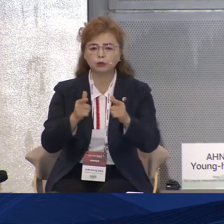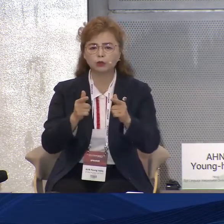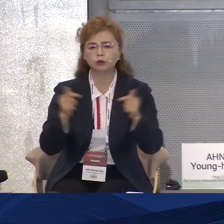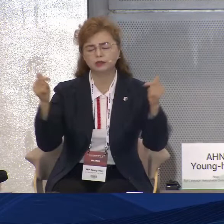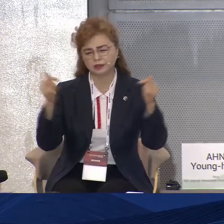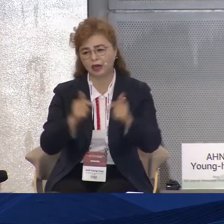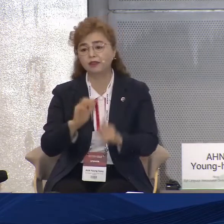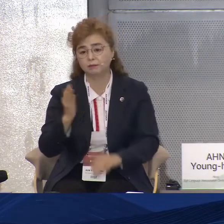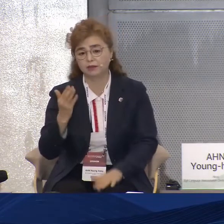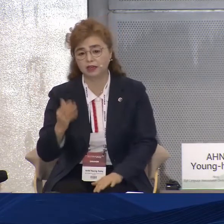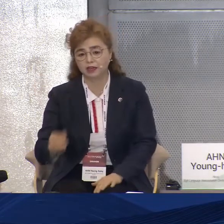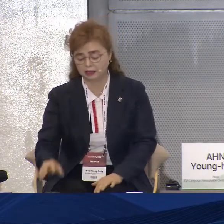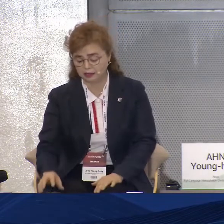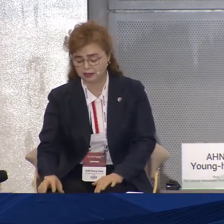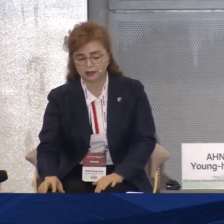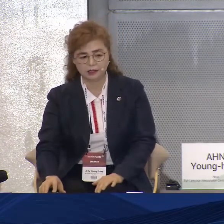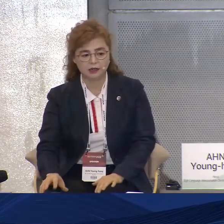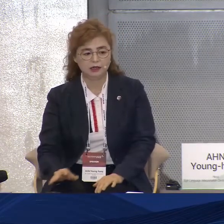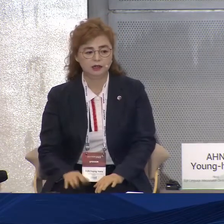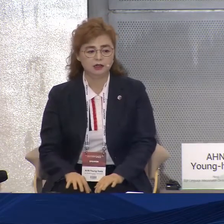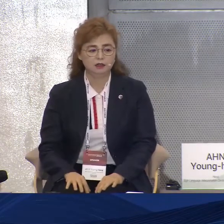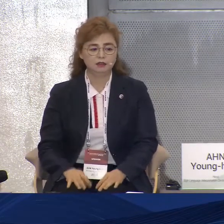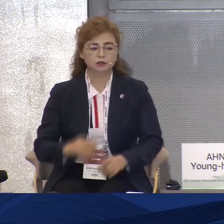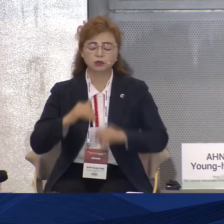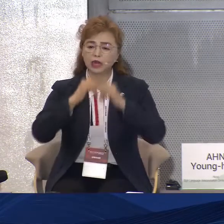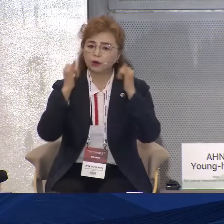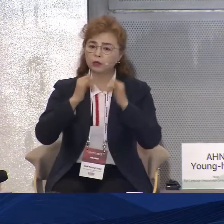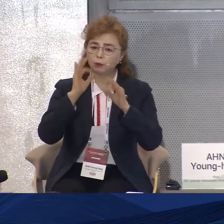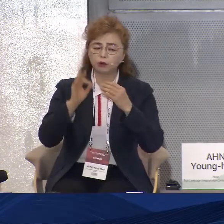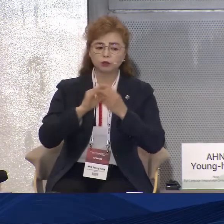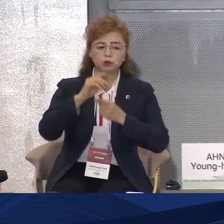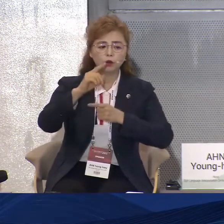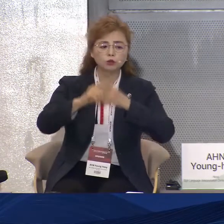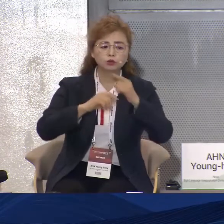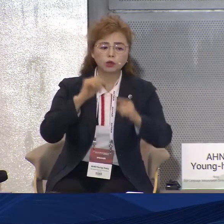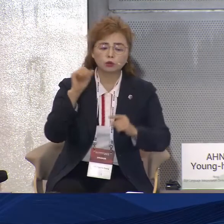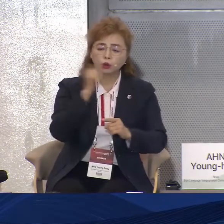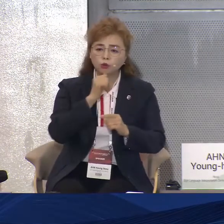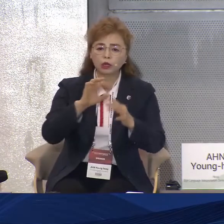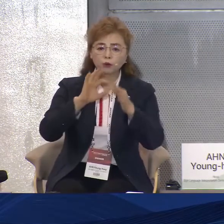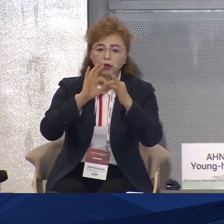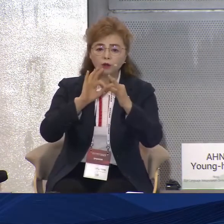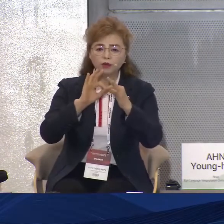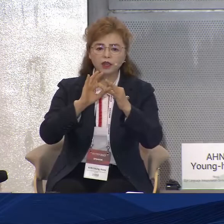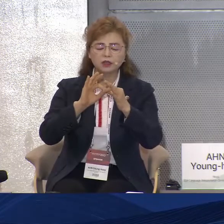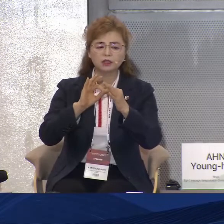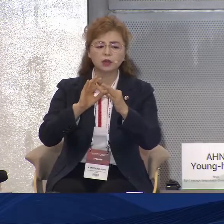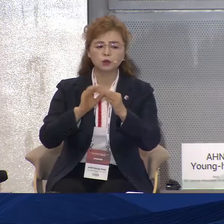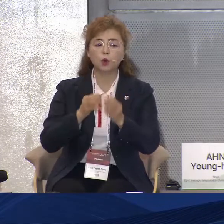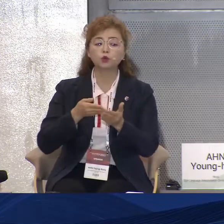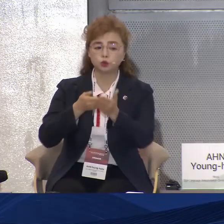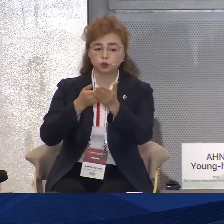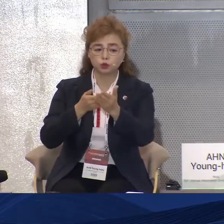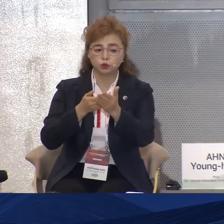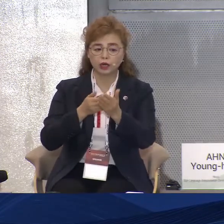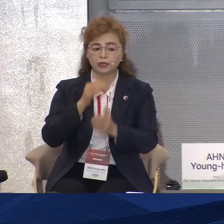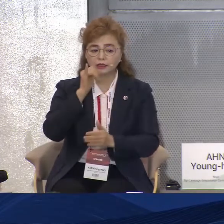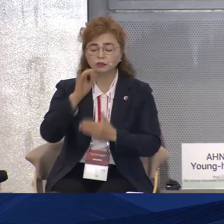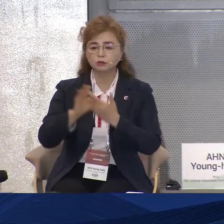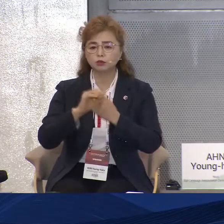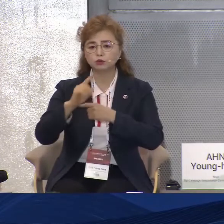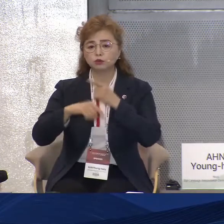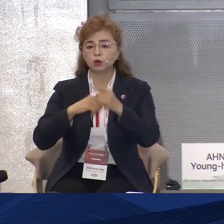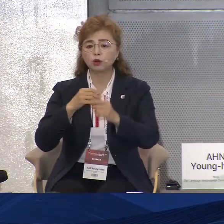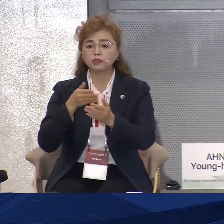참여 기회도 제한됩니다. 그래서 사회를 보면은 수어 통역에 관련된